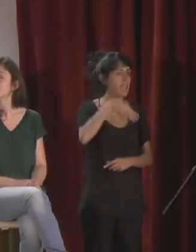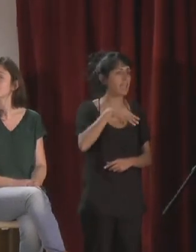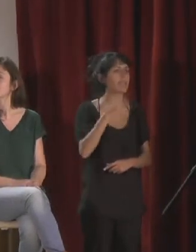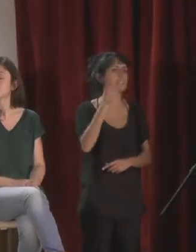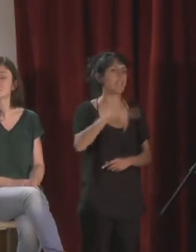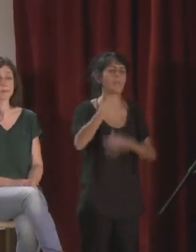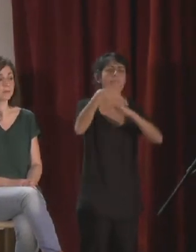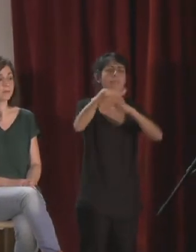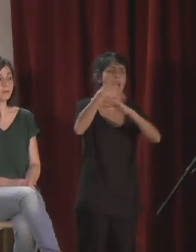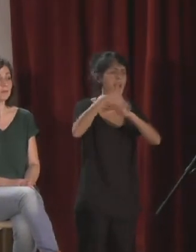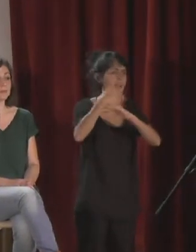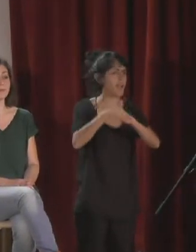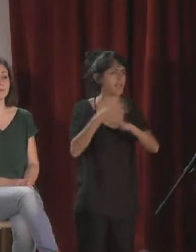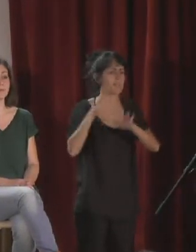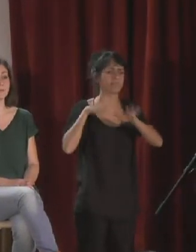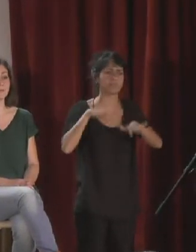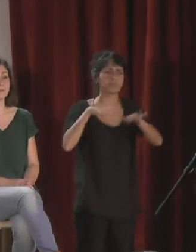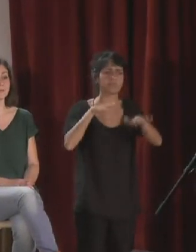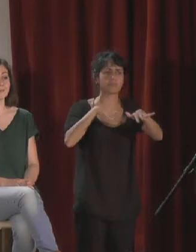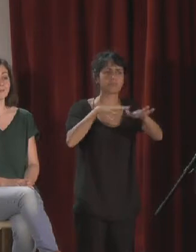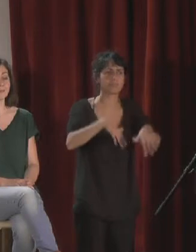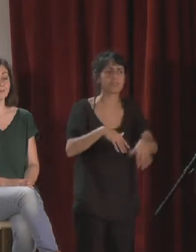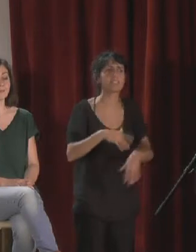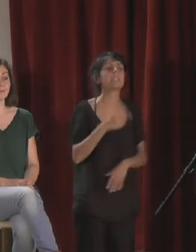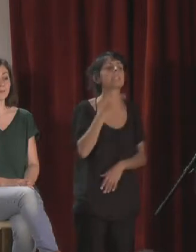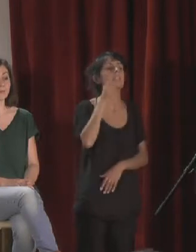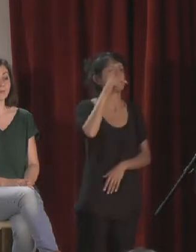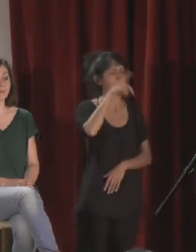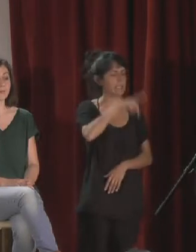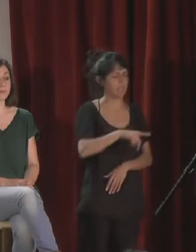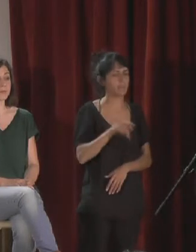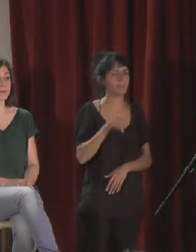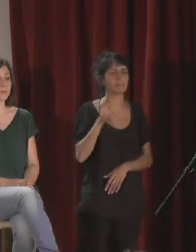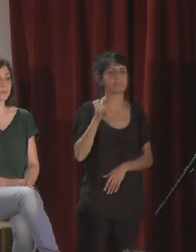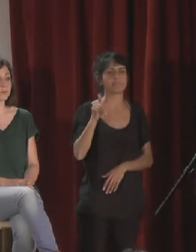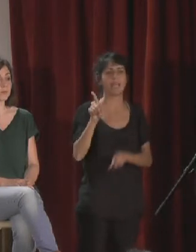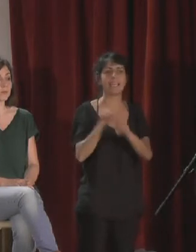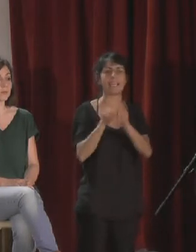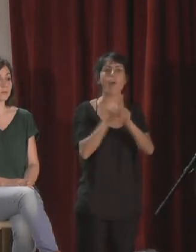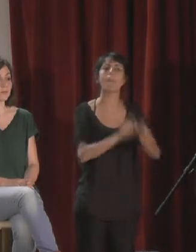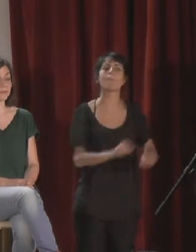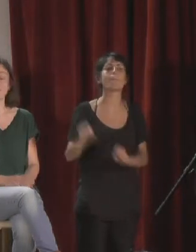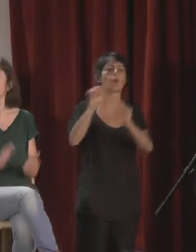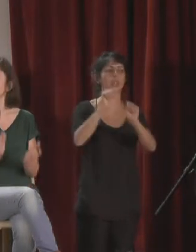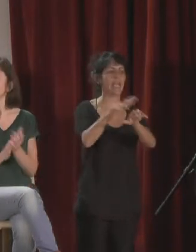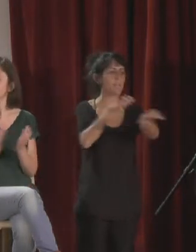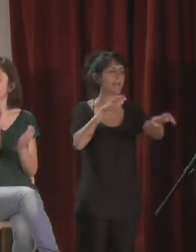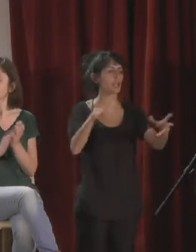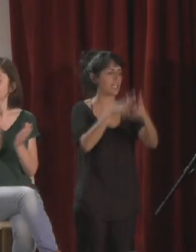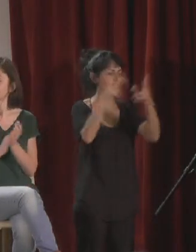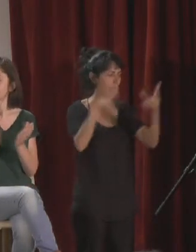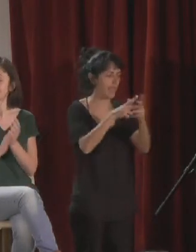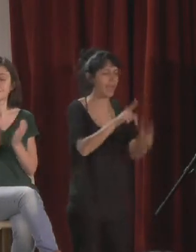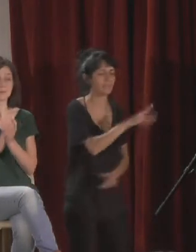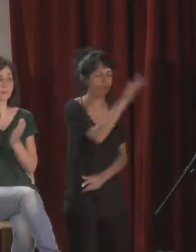na rúa protesta, pero tamén causa e defensa das maiorías sociais. Josito, con el vos